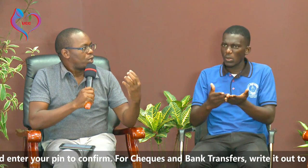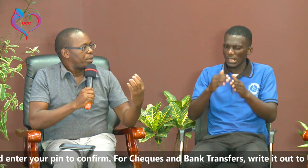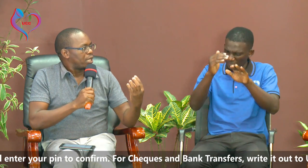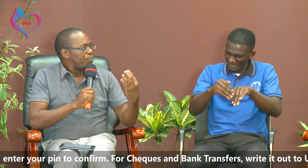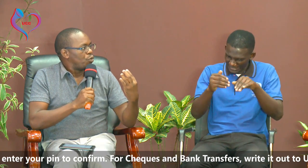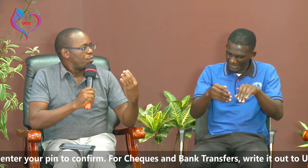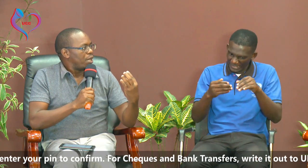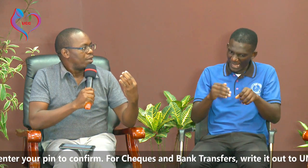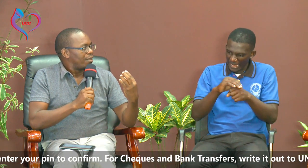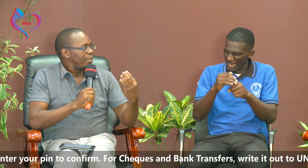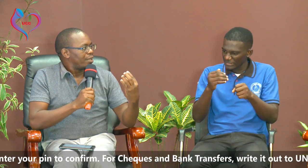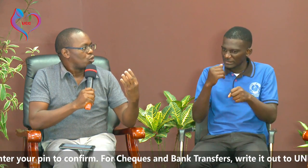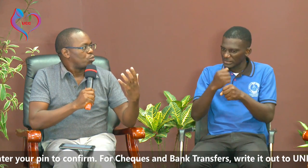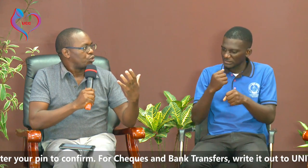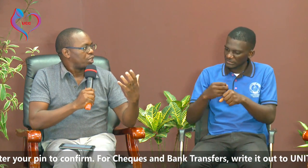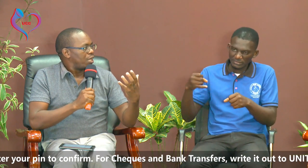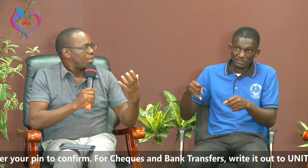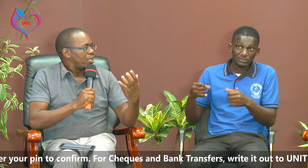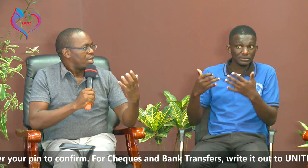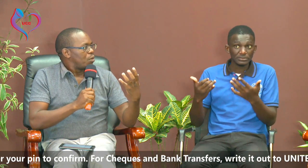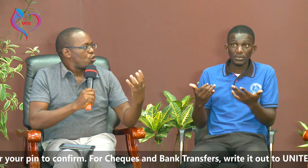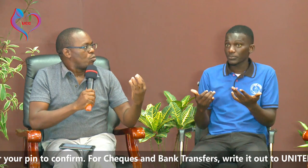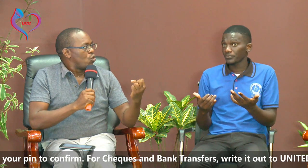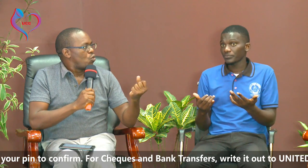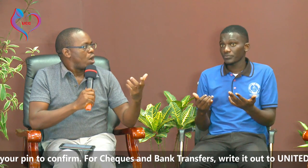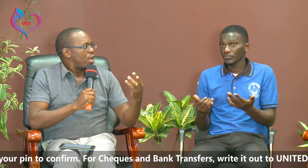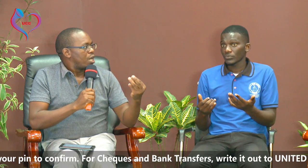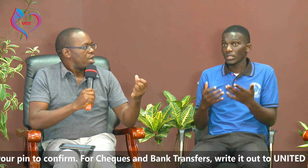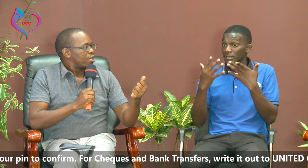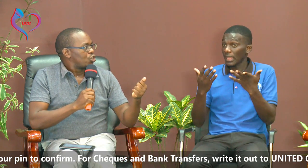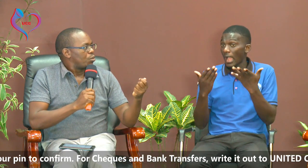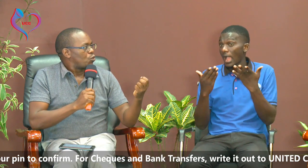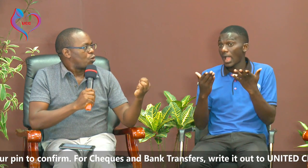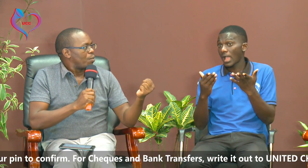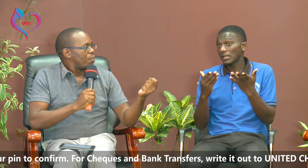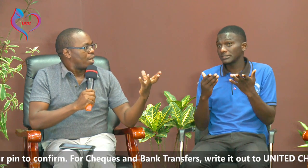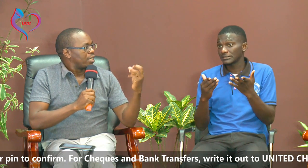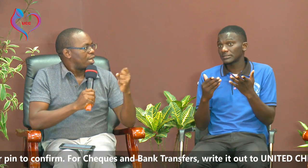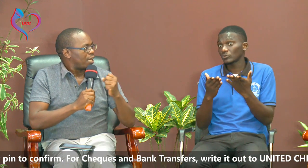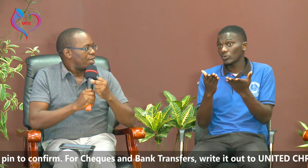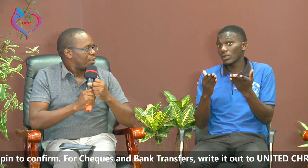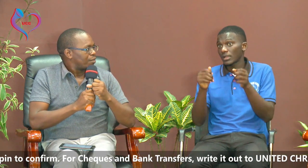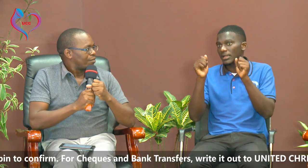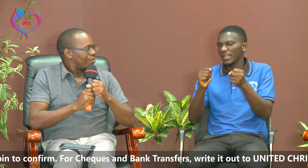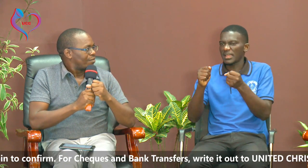Katuwira benge bumba. Boto bojja. Emikono mwogwa gisobola kukola mu mbala gye lyagala.